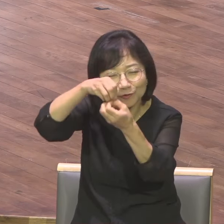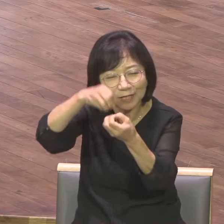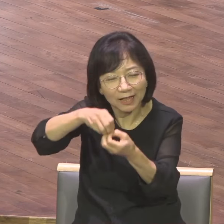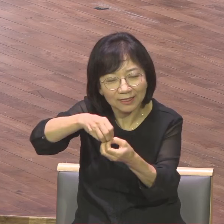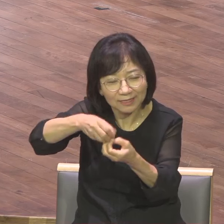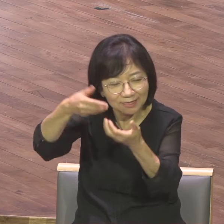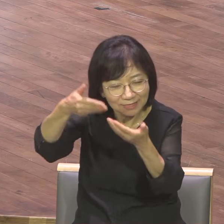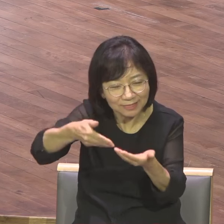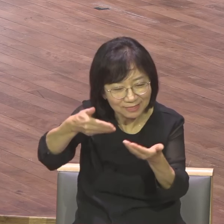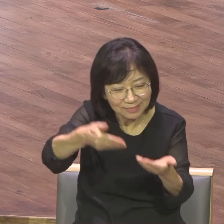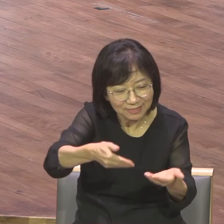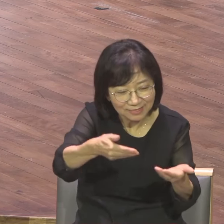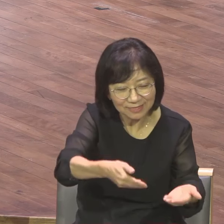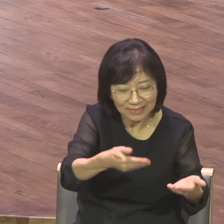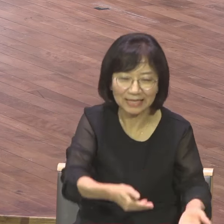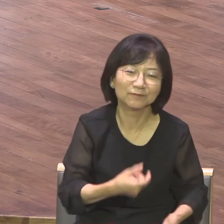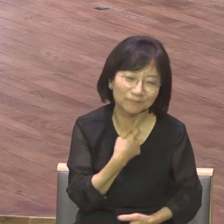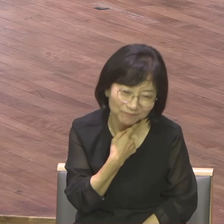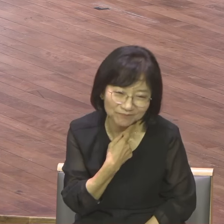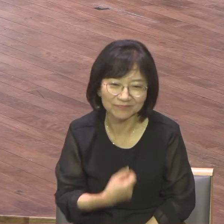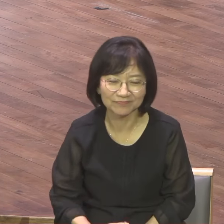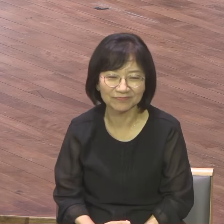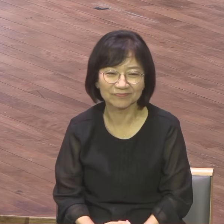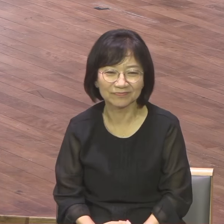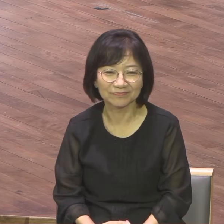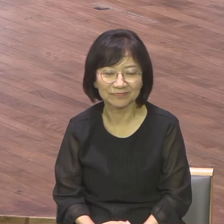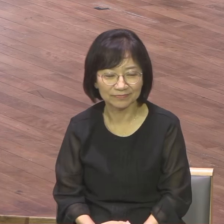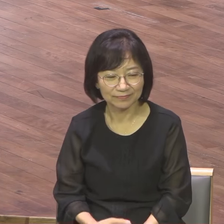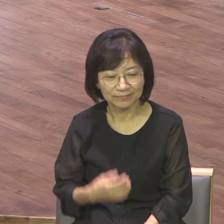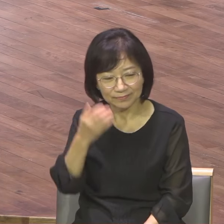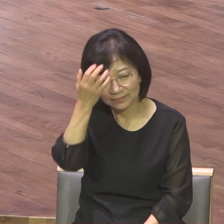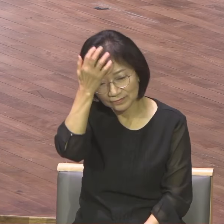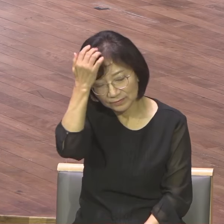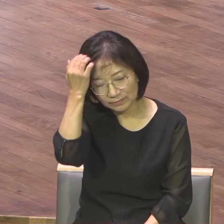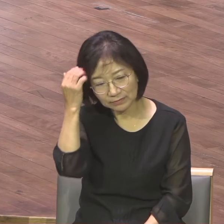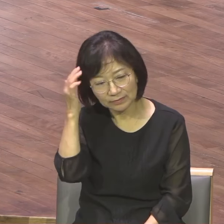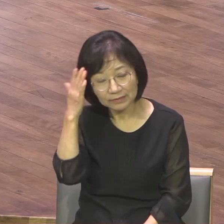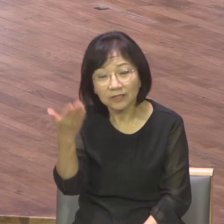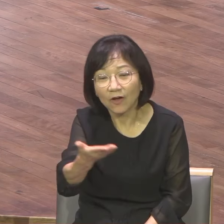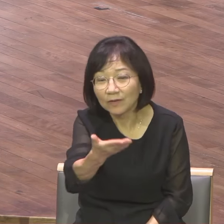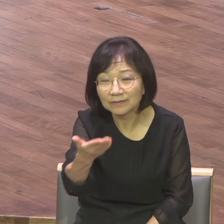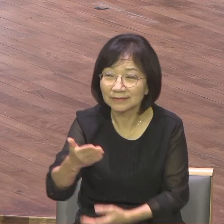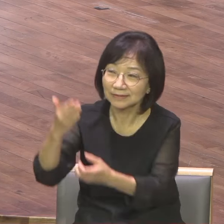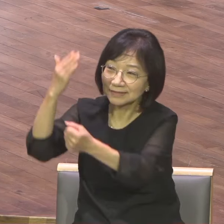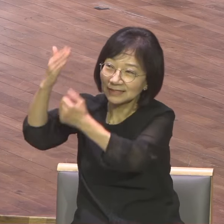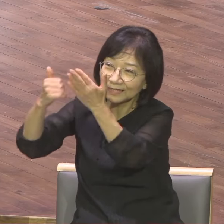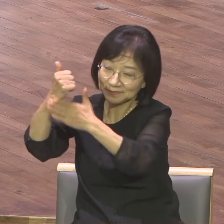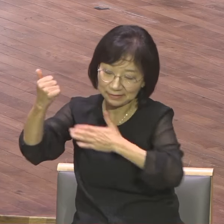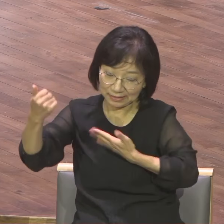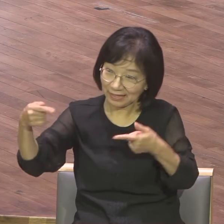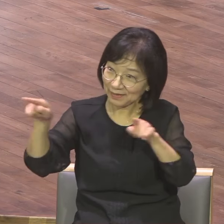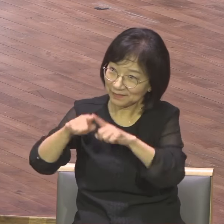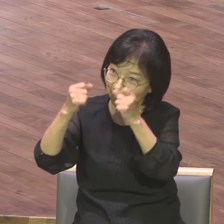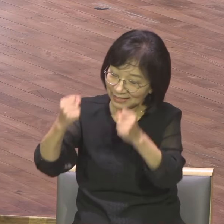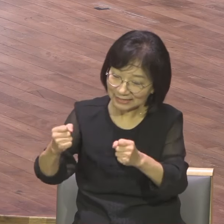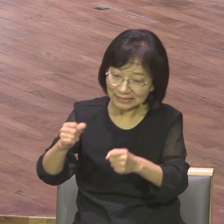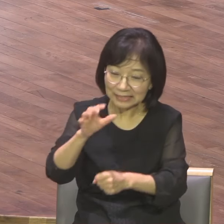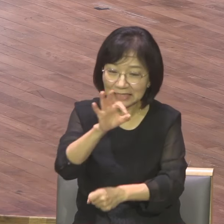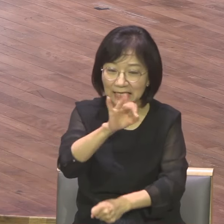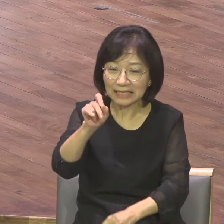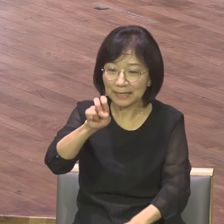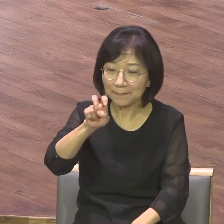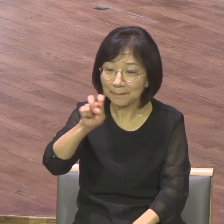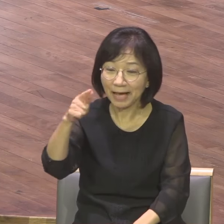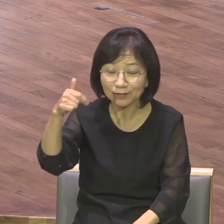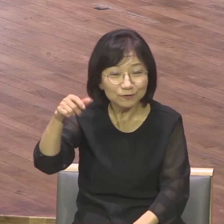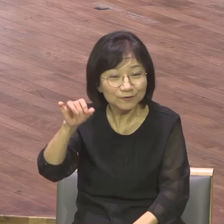끝나요. 영계 모든 성도들, 임마누엘의 믿음, 이거 24, 25